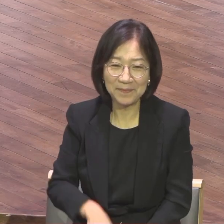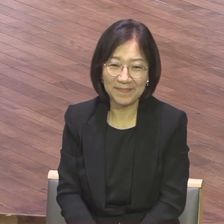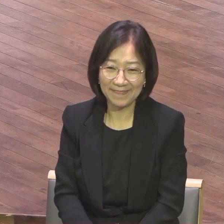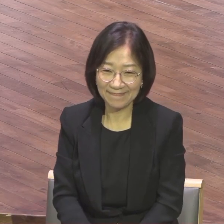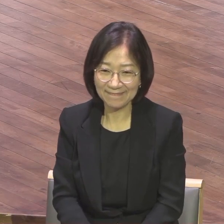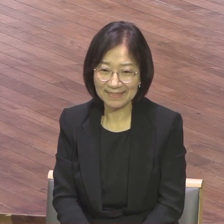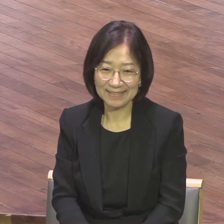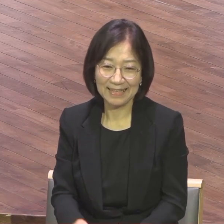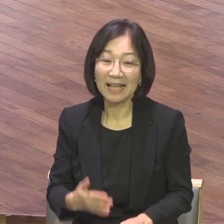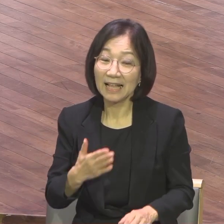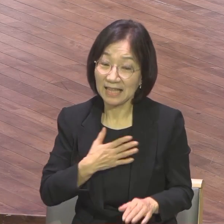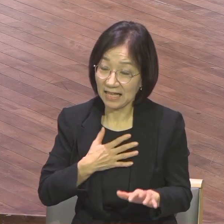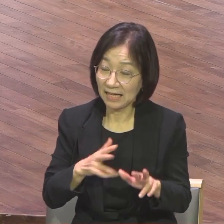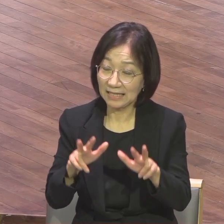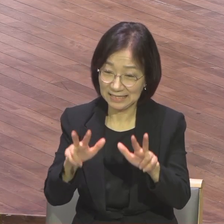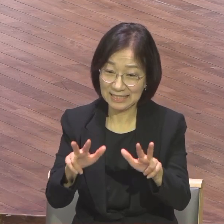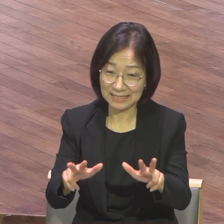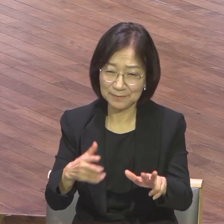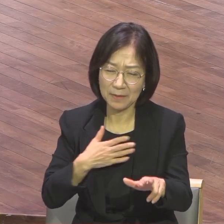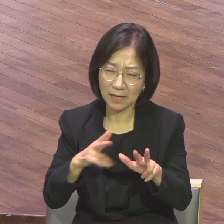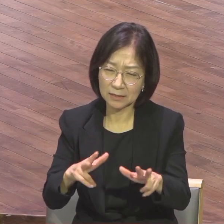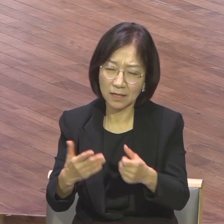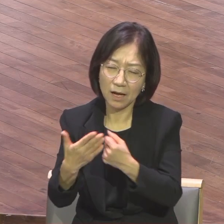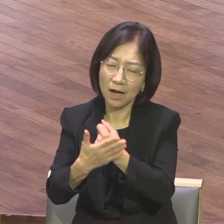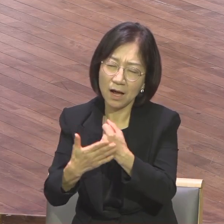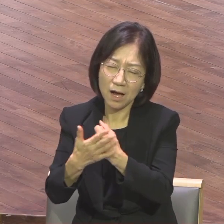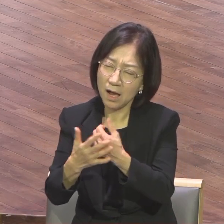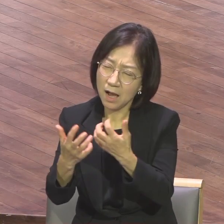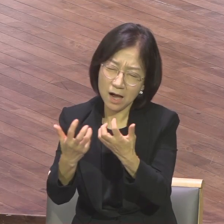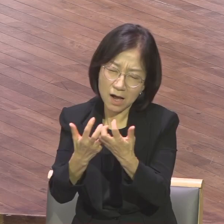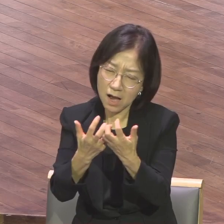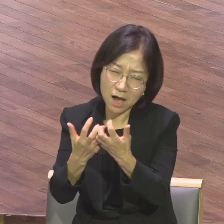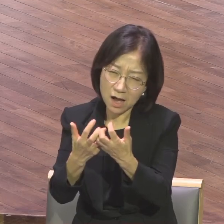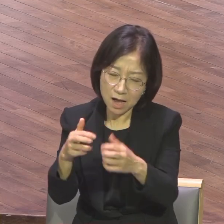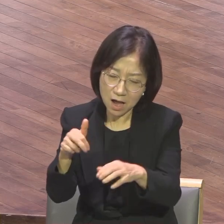내가 지금 은혜의 강가에서 더 이상 그럴 수 없어서 헤엄치고 있는지.